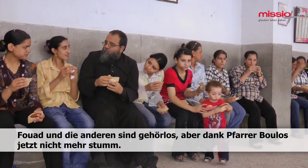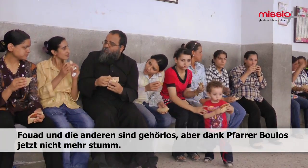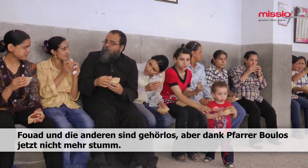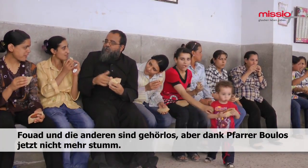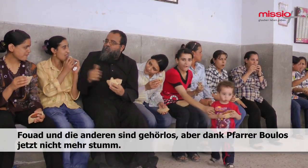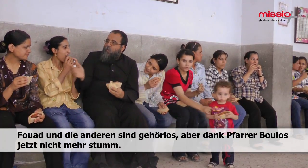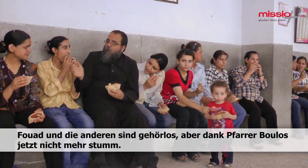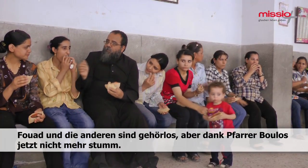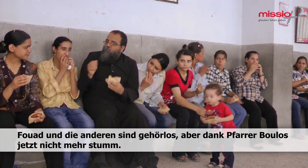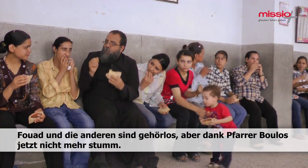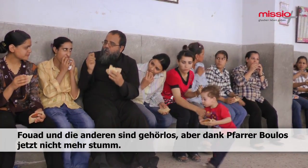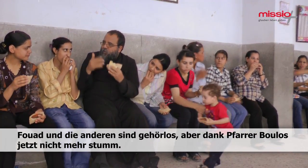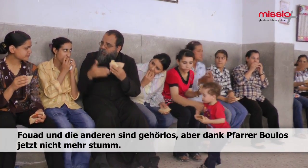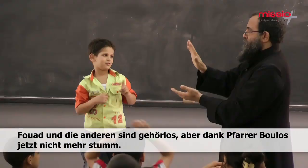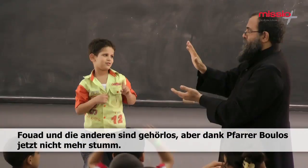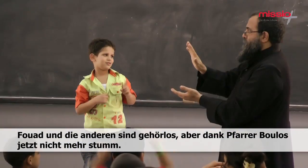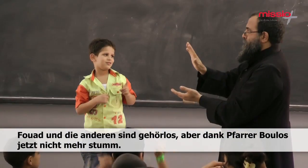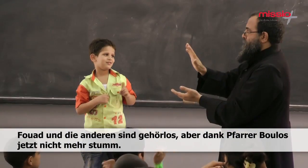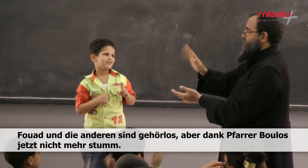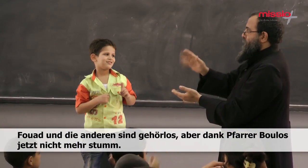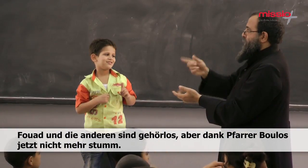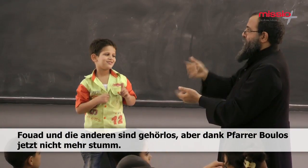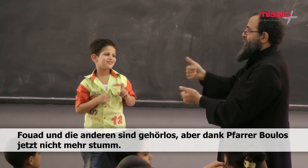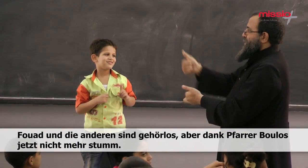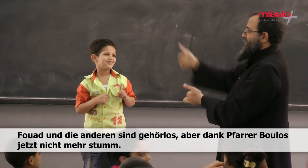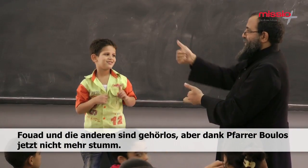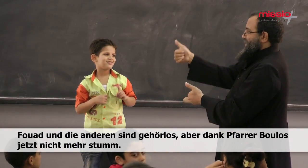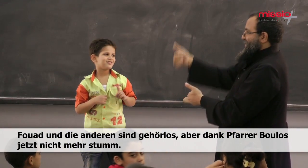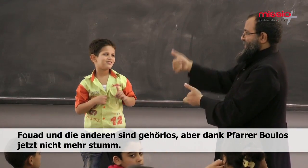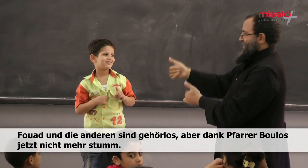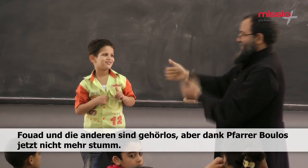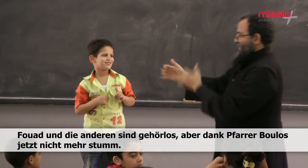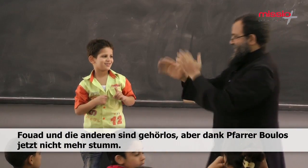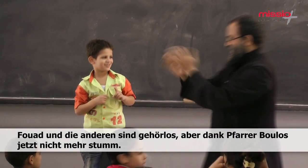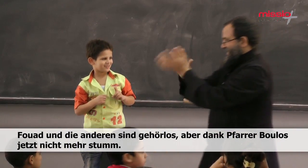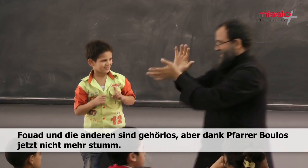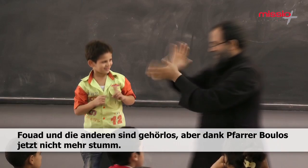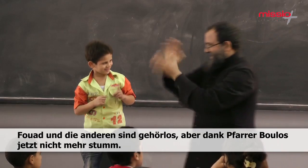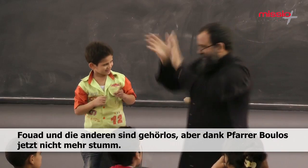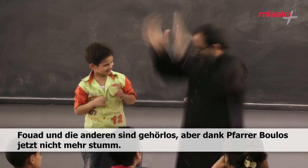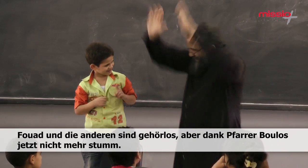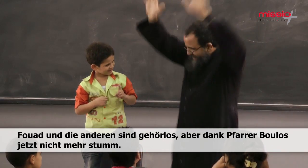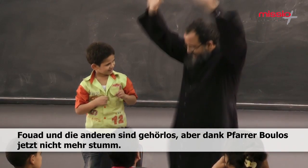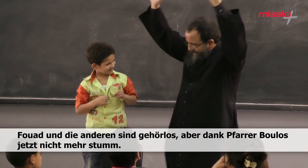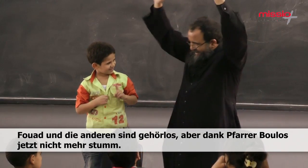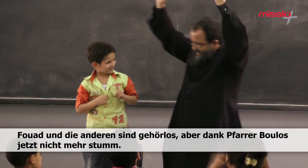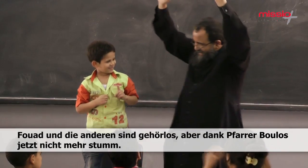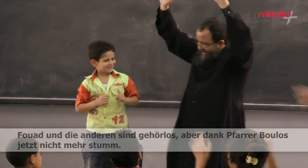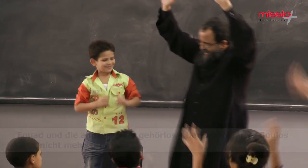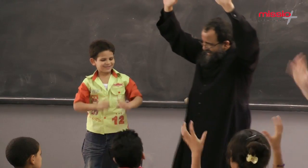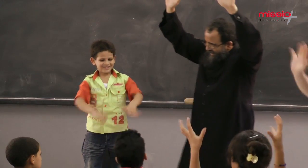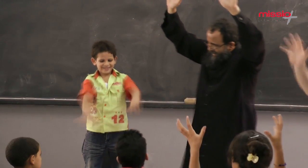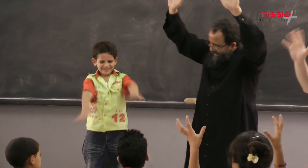Fuad und die anderen Kinder sind gehörlos, aber dank Pfarrer Bulos jetzt nicht mehr stumm.